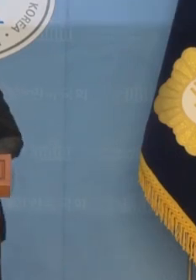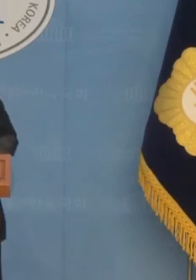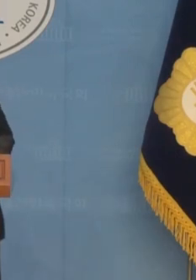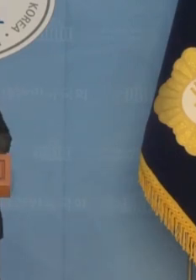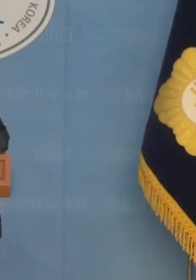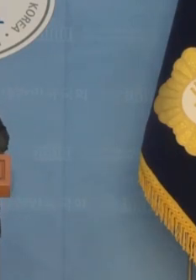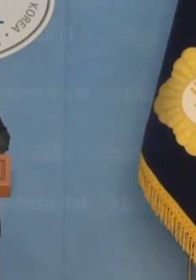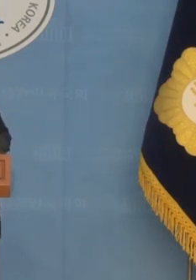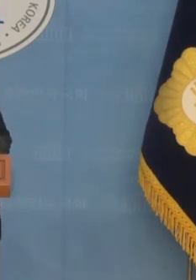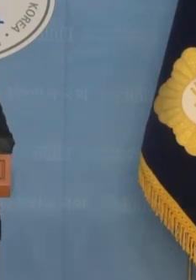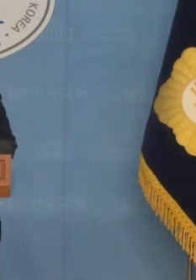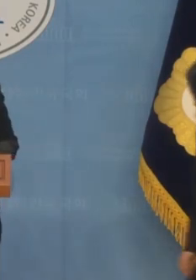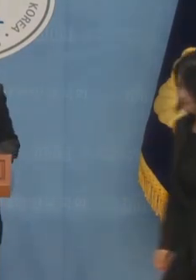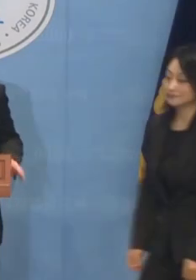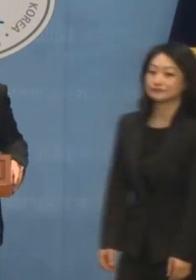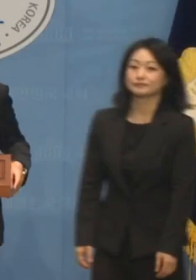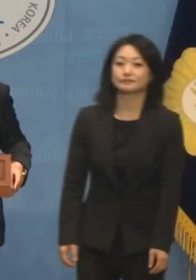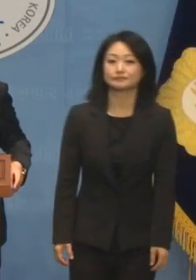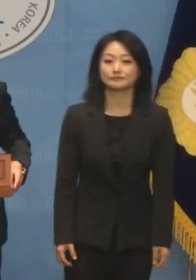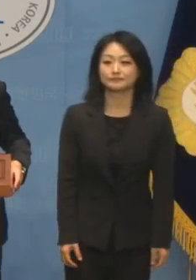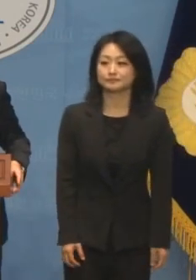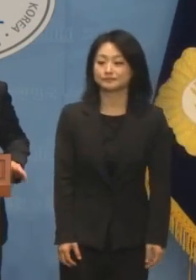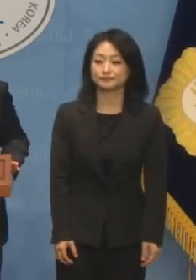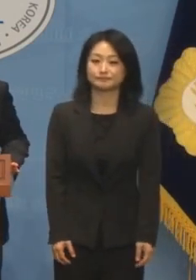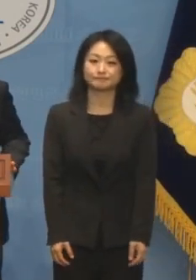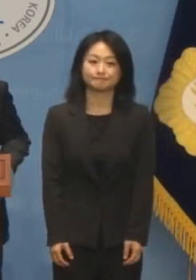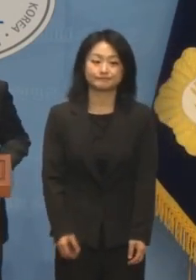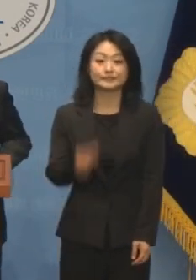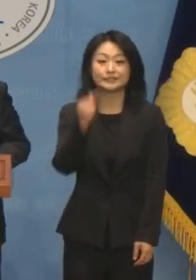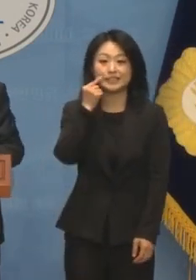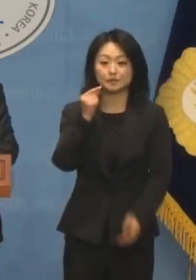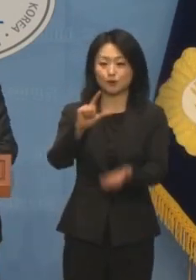예, 라인야오 사태에 대해서 말씀드리도록 하겠습니다.